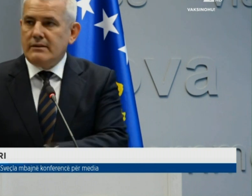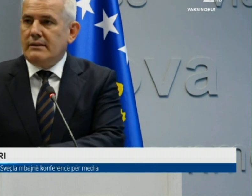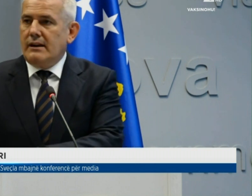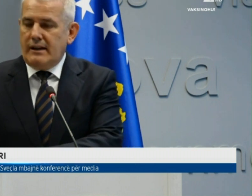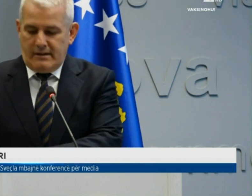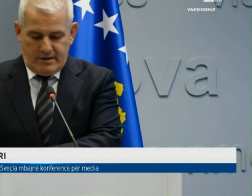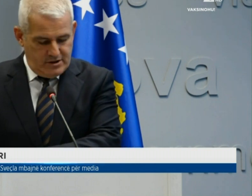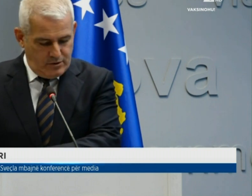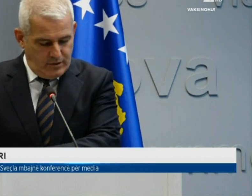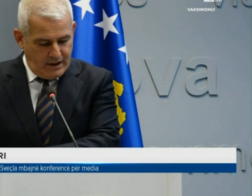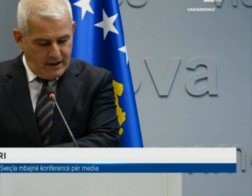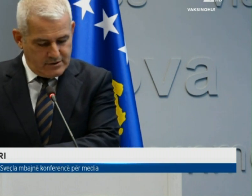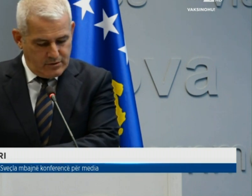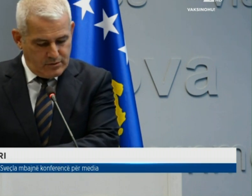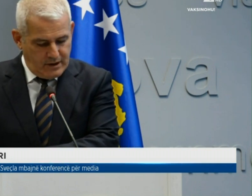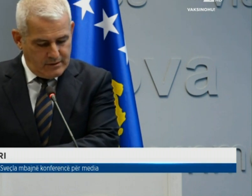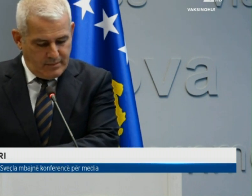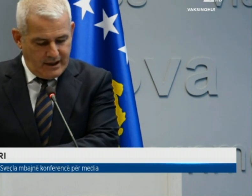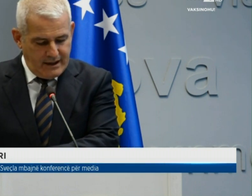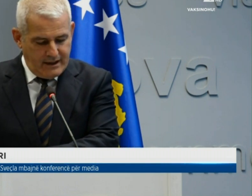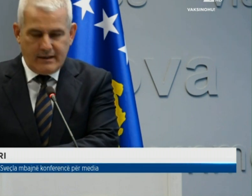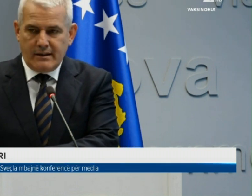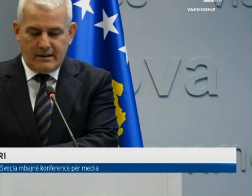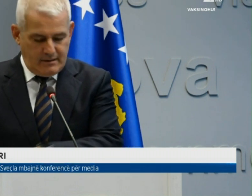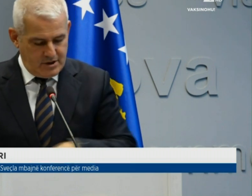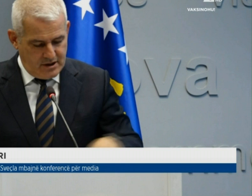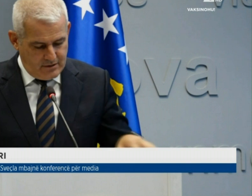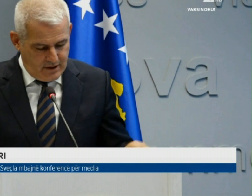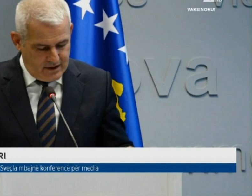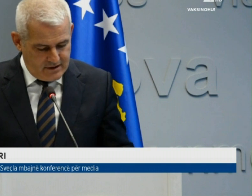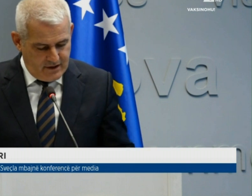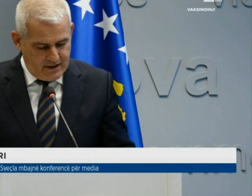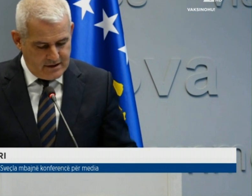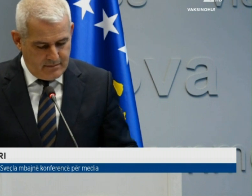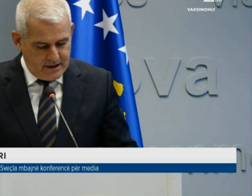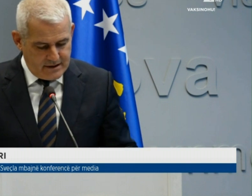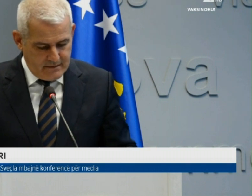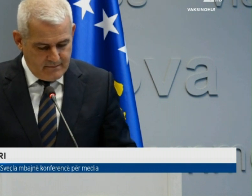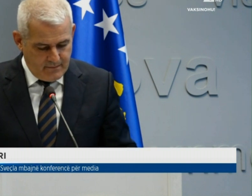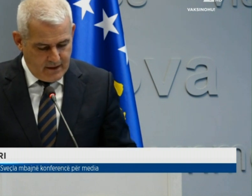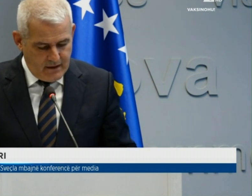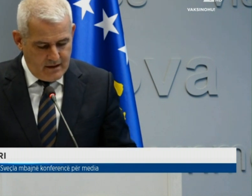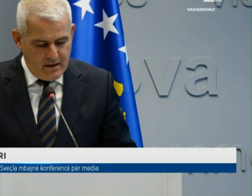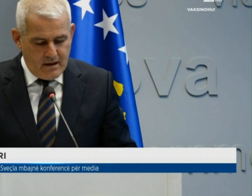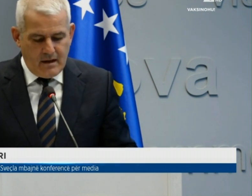targat e regjistruar nga strukturat paralele e të mbështetur nga qeveria Serbisë,